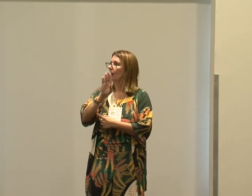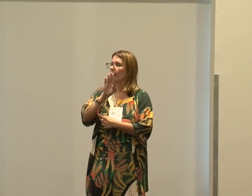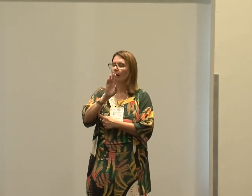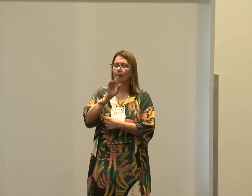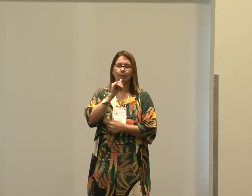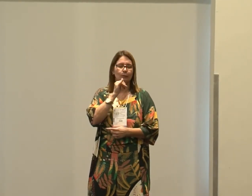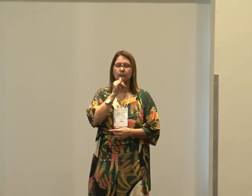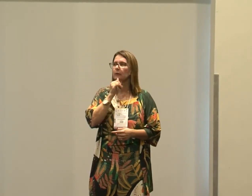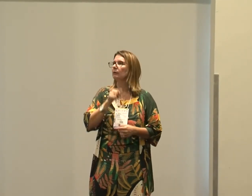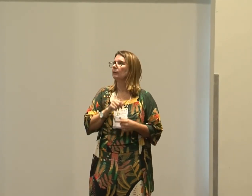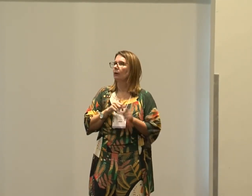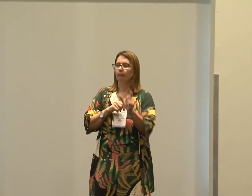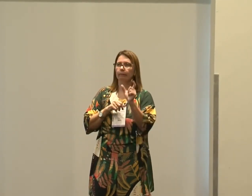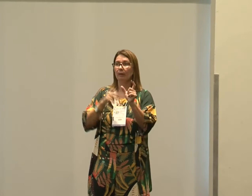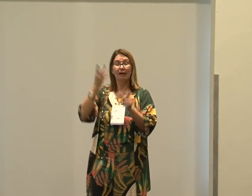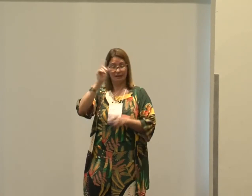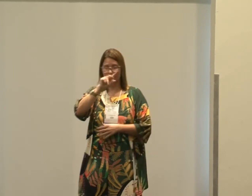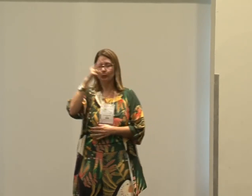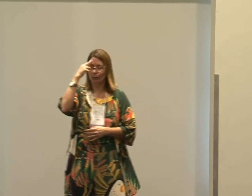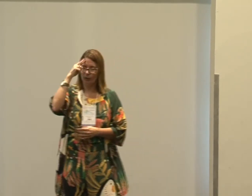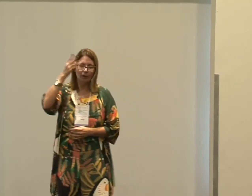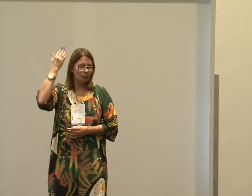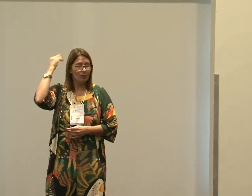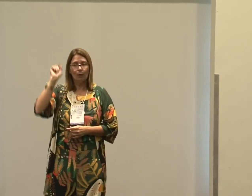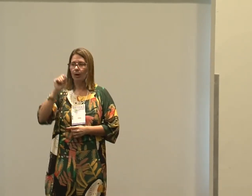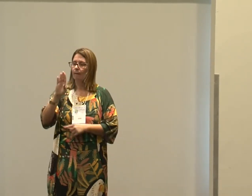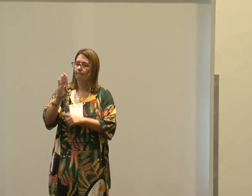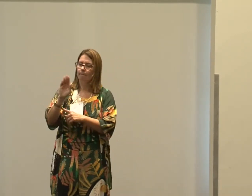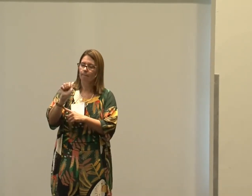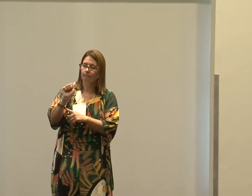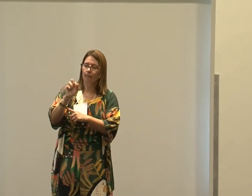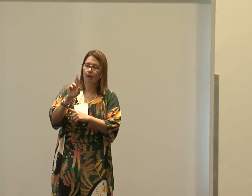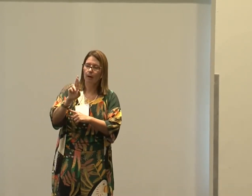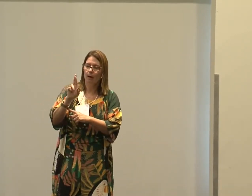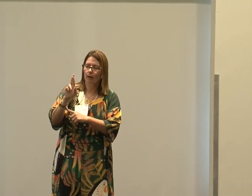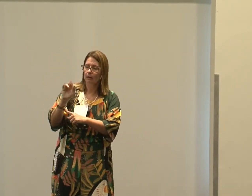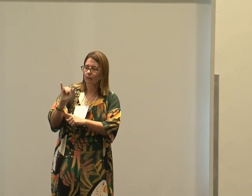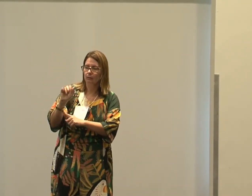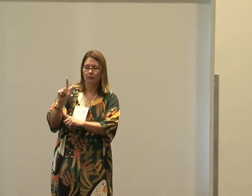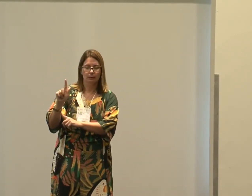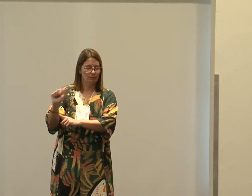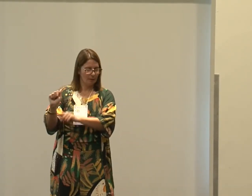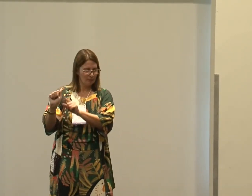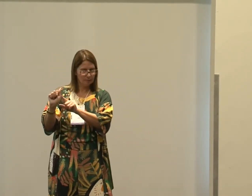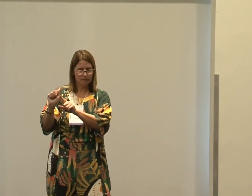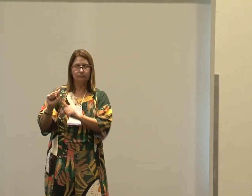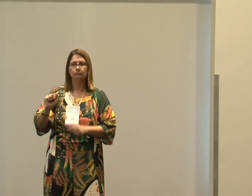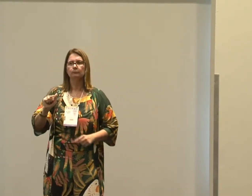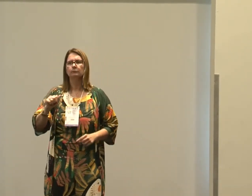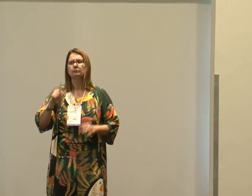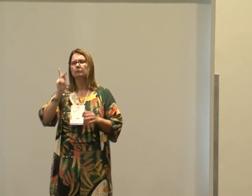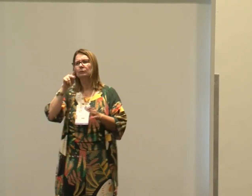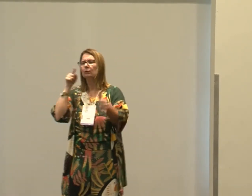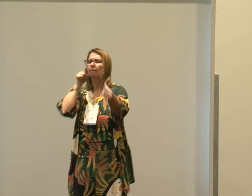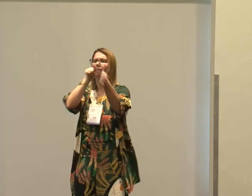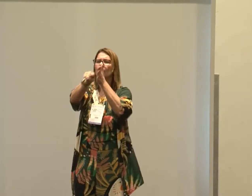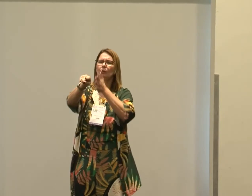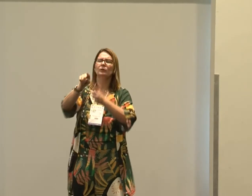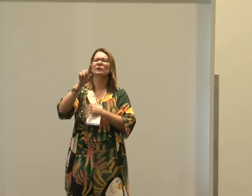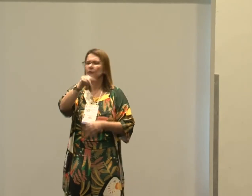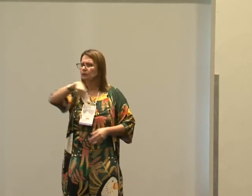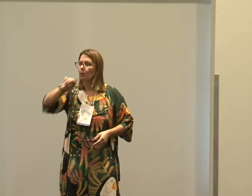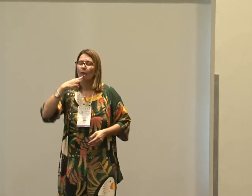crianças surdas, eu pude perceber que, na verdade, lembrando melhor, a gente falava sobre